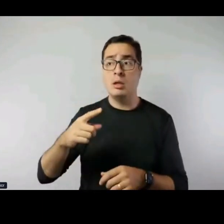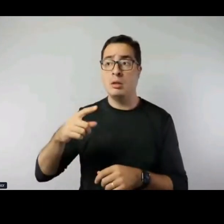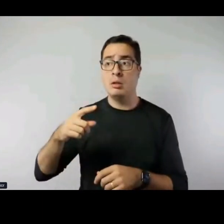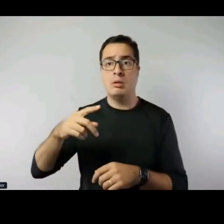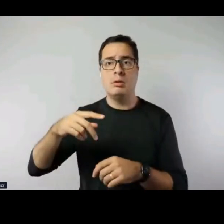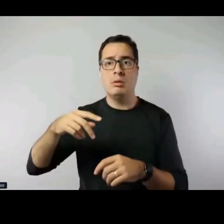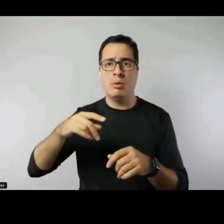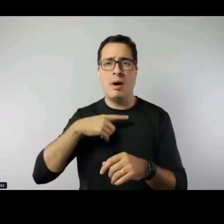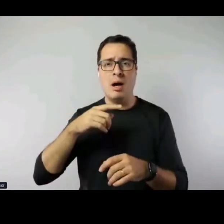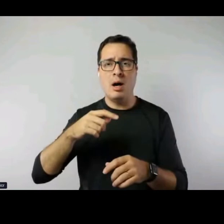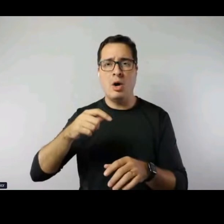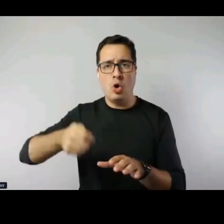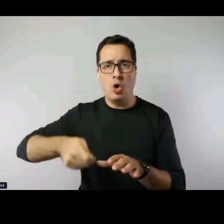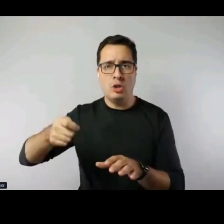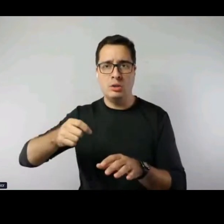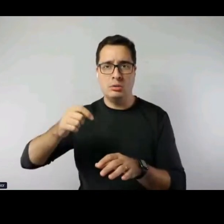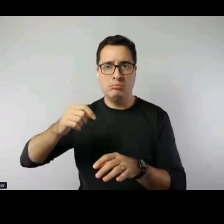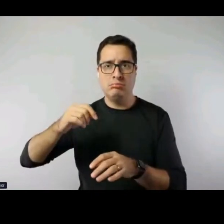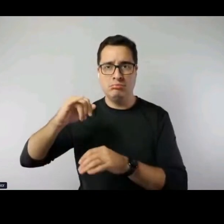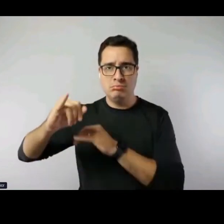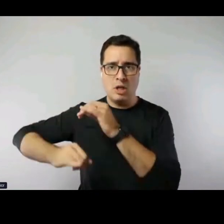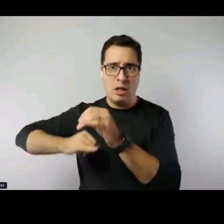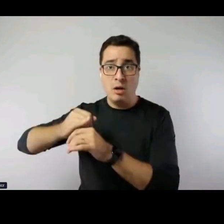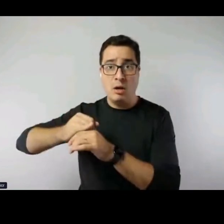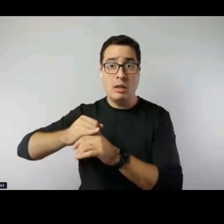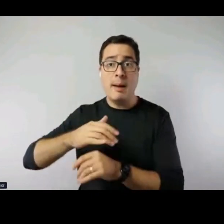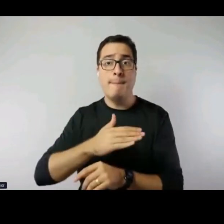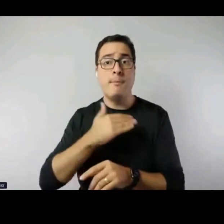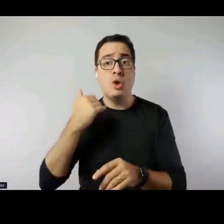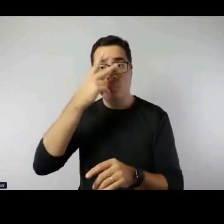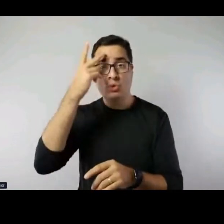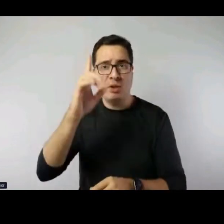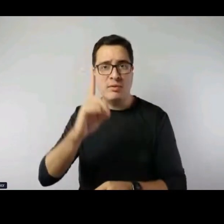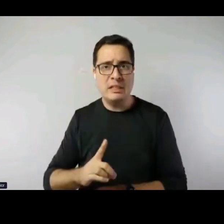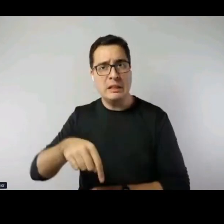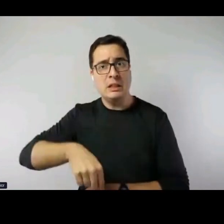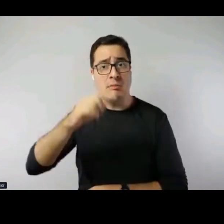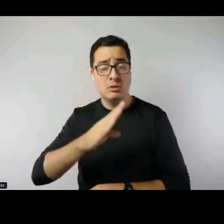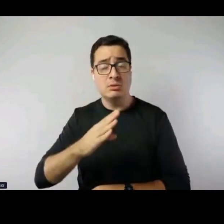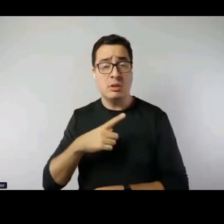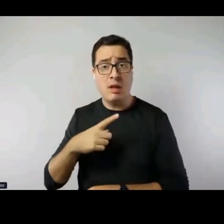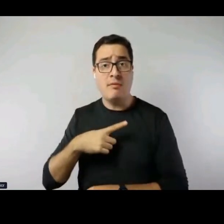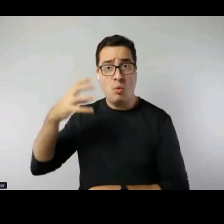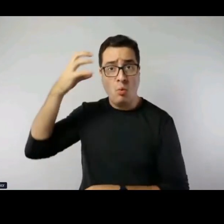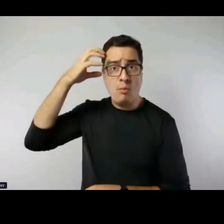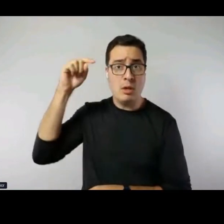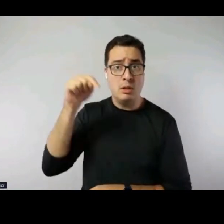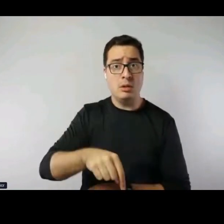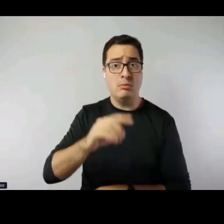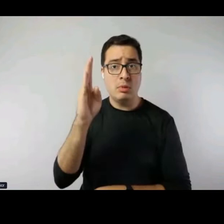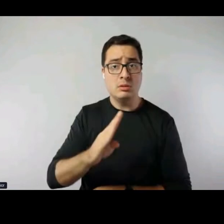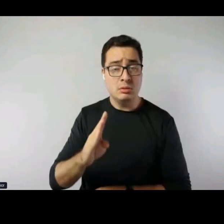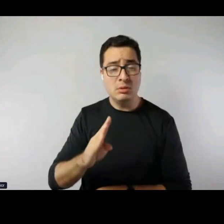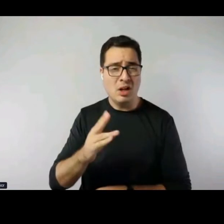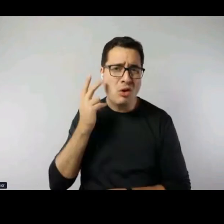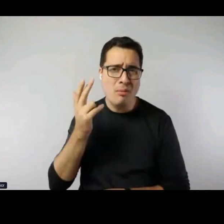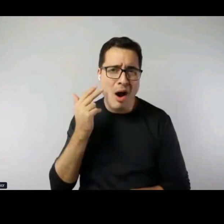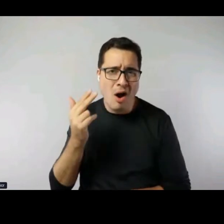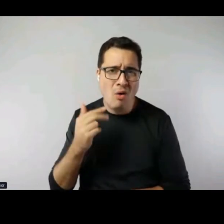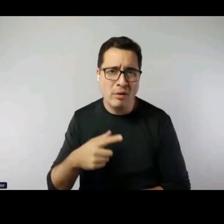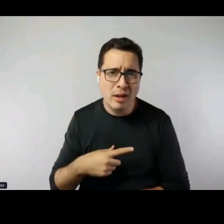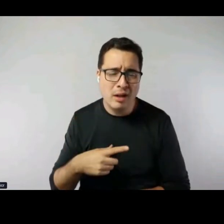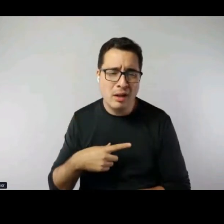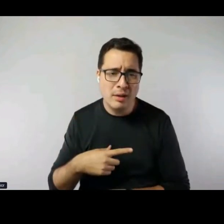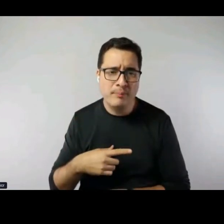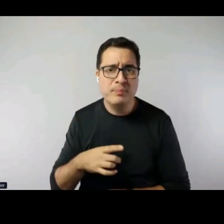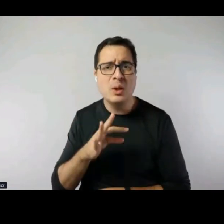pela morte de uma pessoa com deficiência. Será que tudo isso é normal? Será que tudo